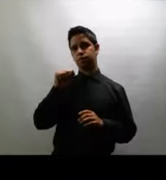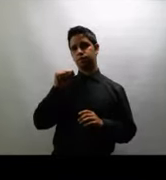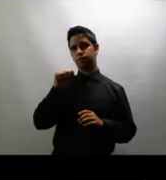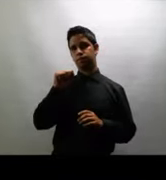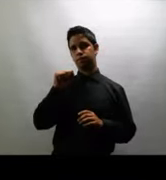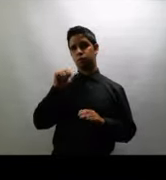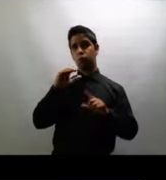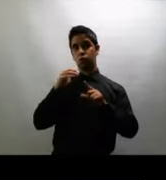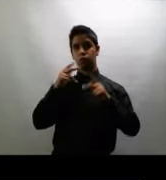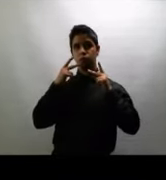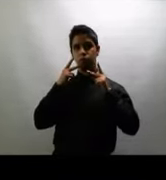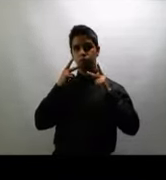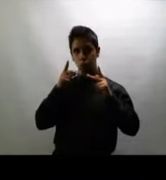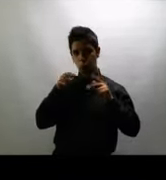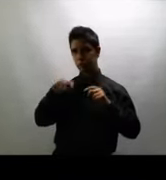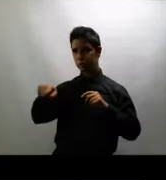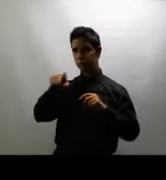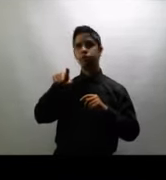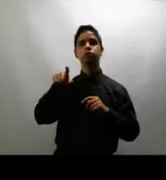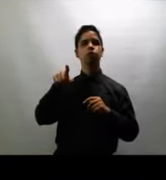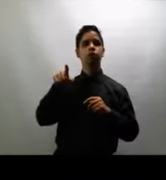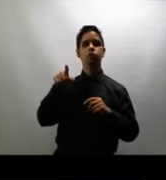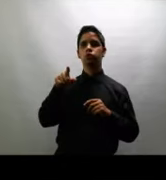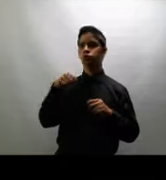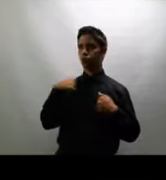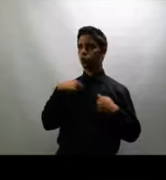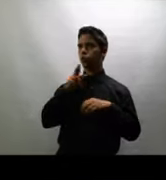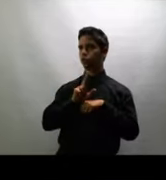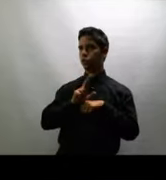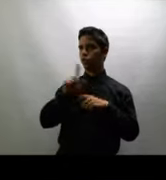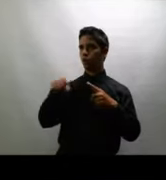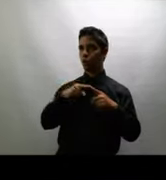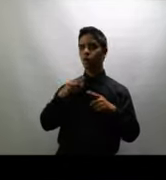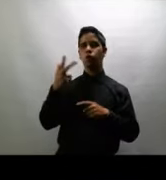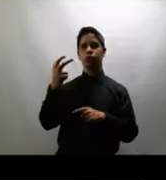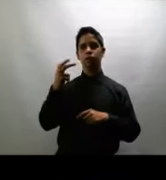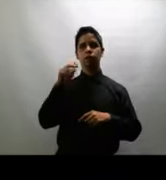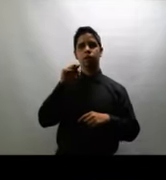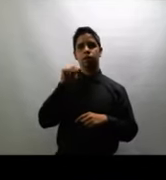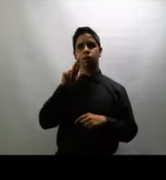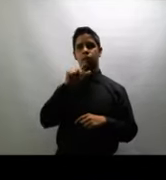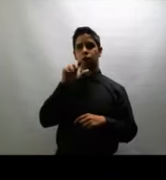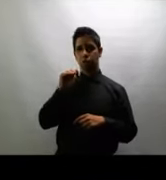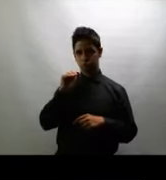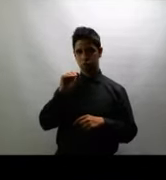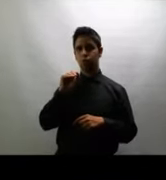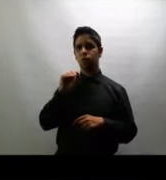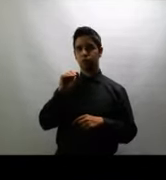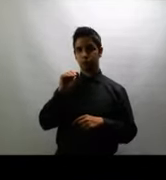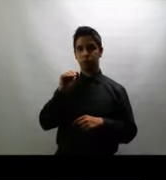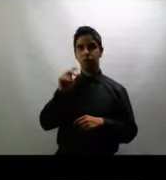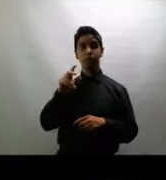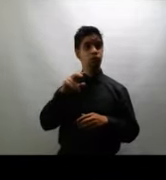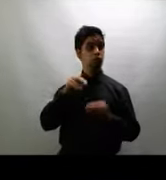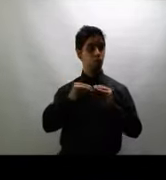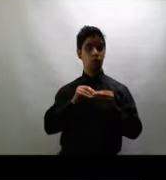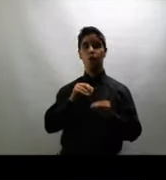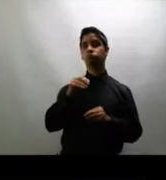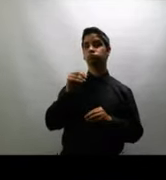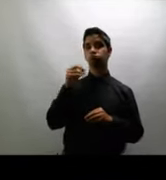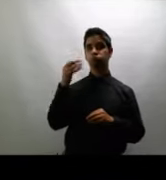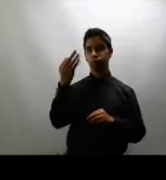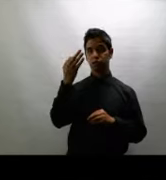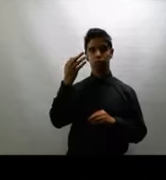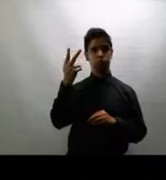acuerdo, 13 de marzo del 2015. Esa es viernes 13. Ah, pues bien. Otro mes